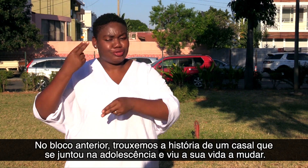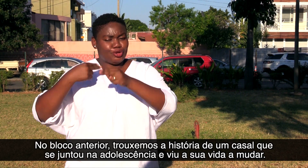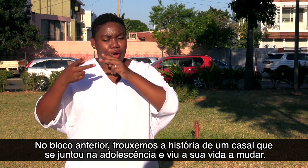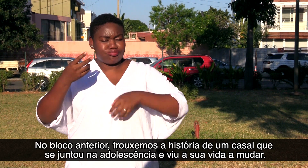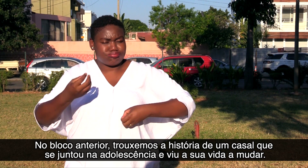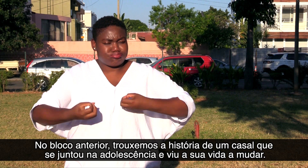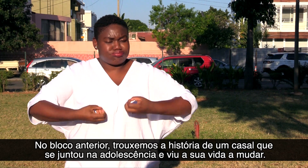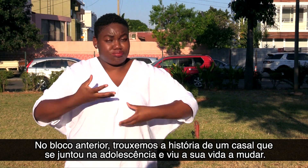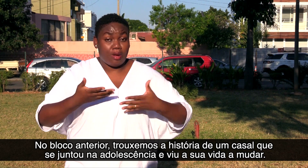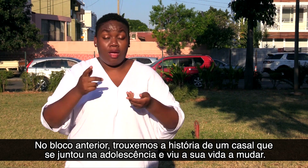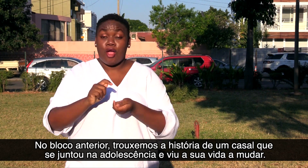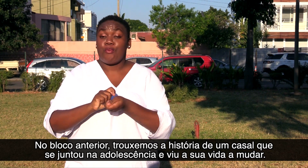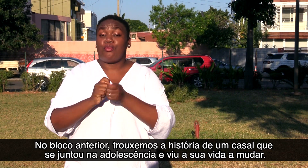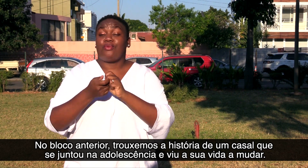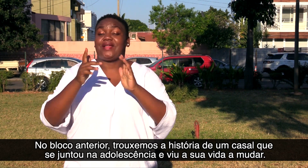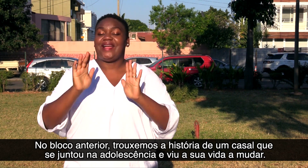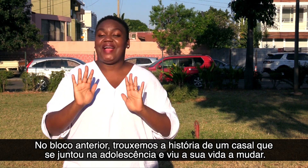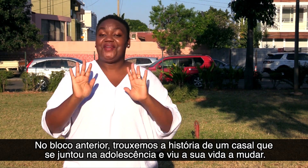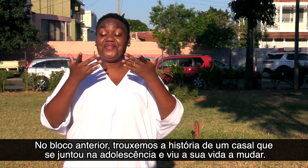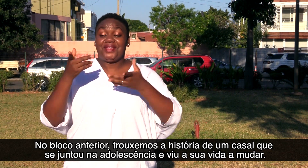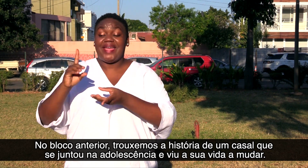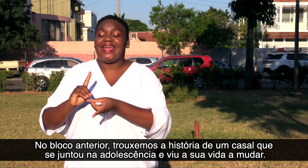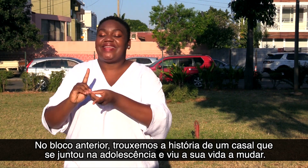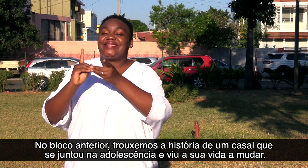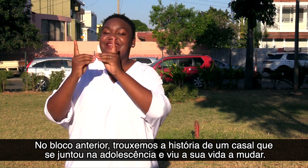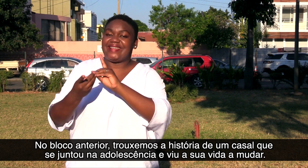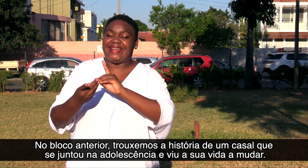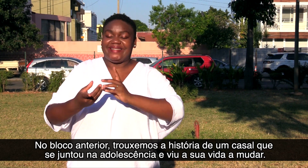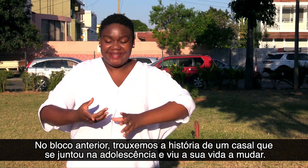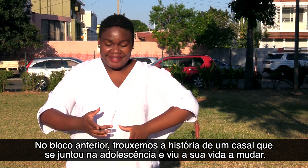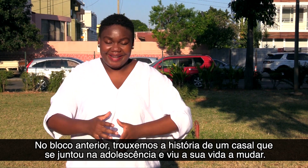casal que se juntou na adolescência e viu a sua vida mudar.